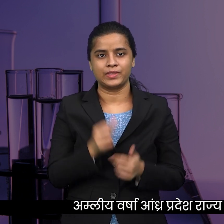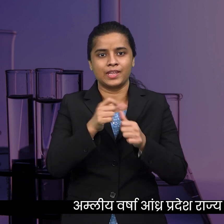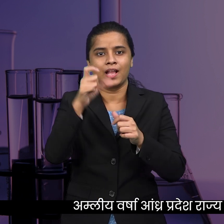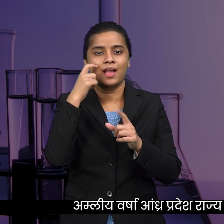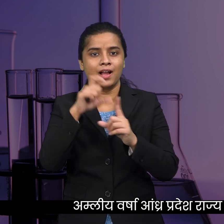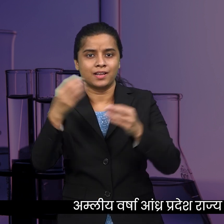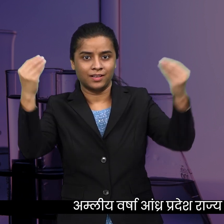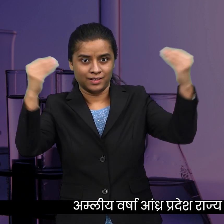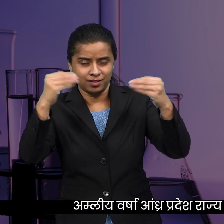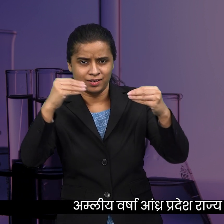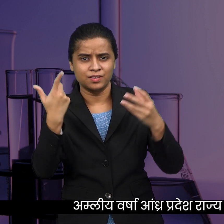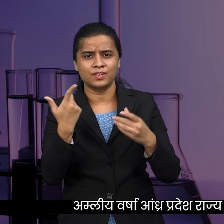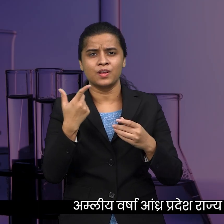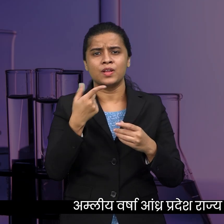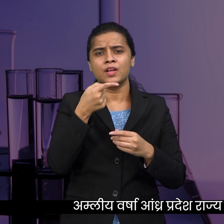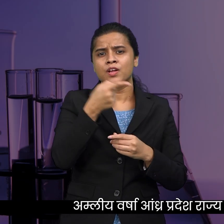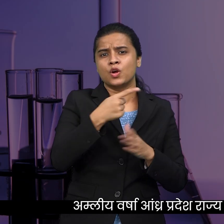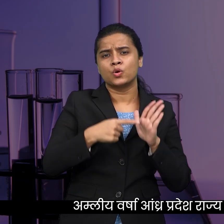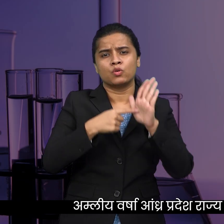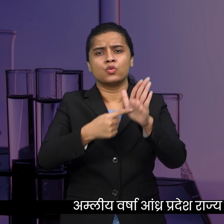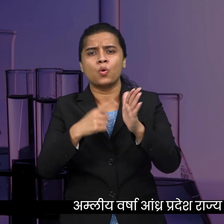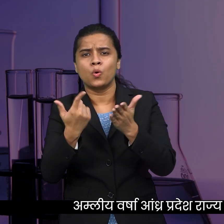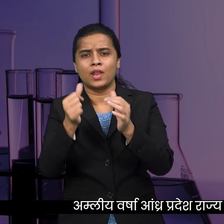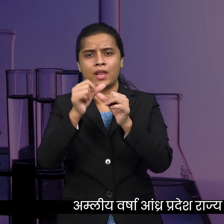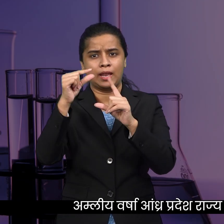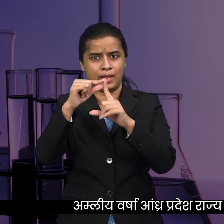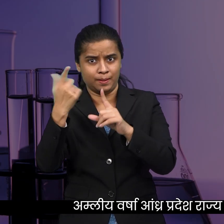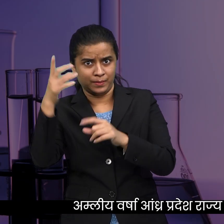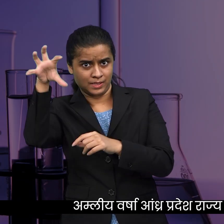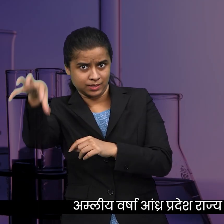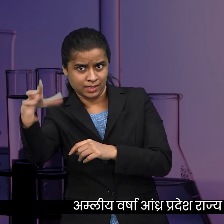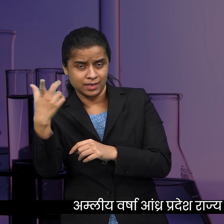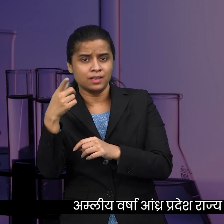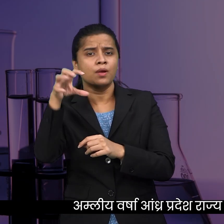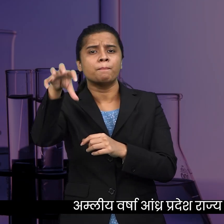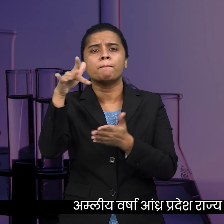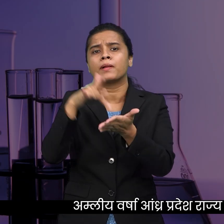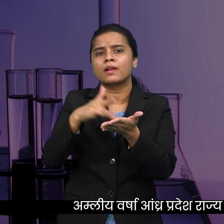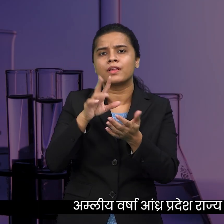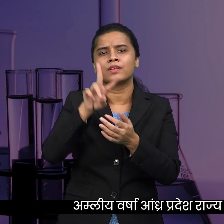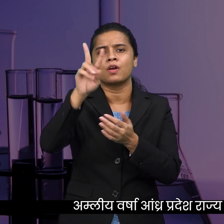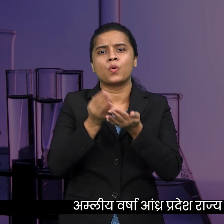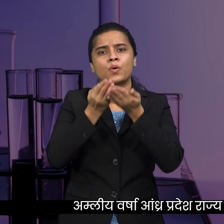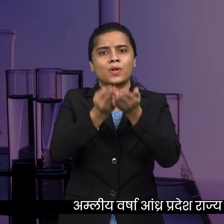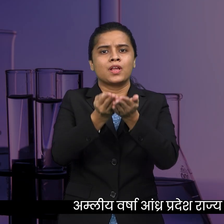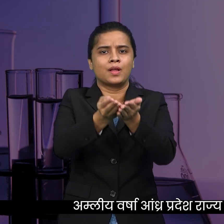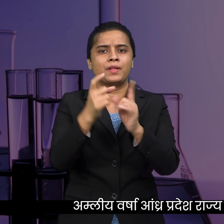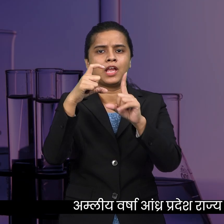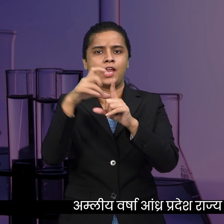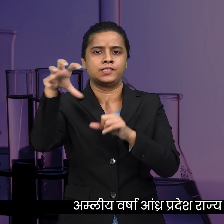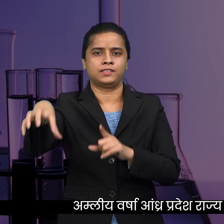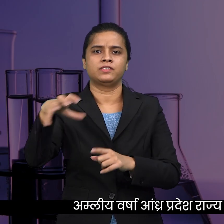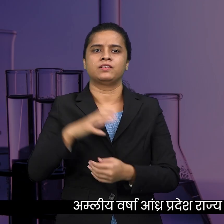अम्लीय वर्षा आंध्र प्रदेश राज्य के विशाखापट्टनम जिले में भी देखे गए।